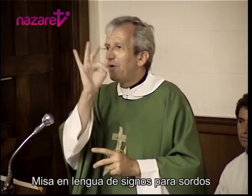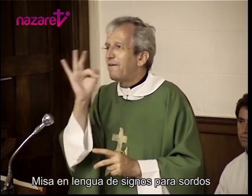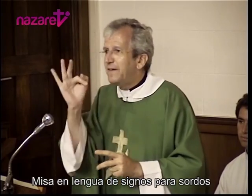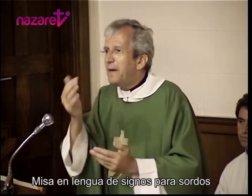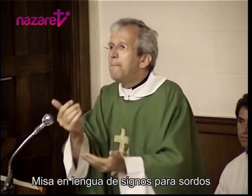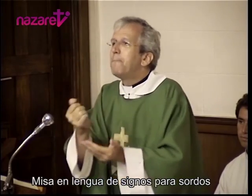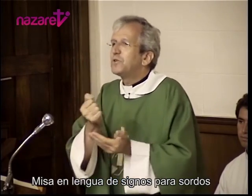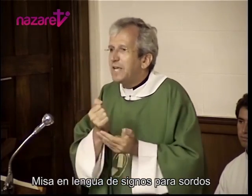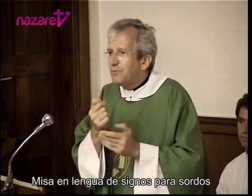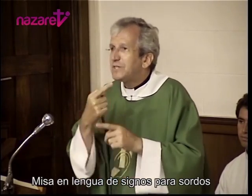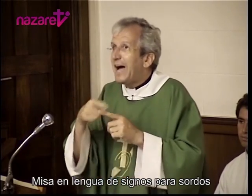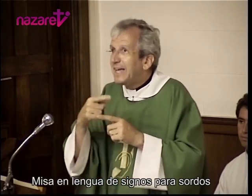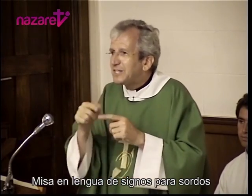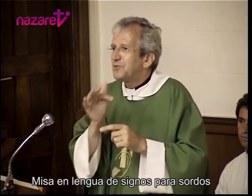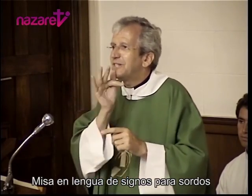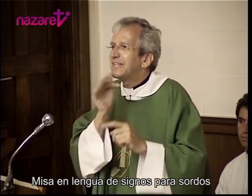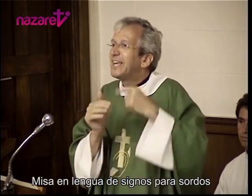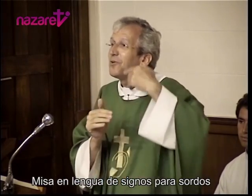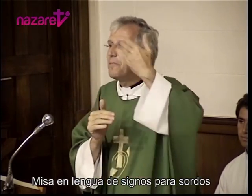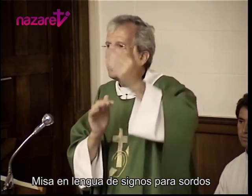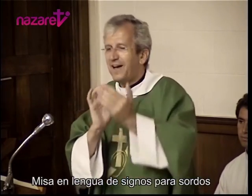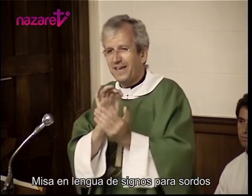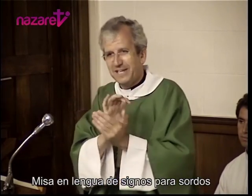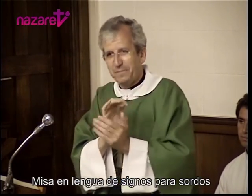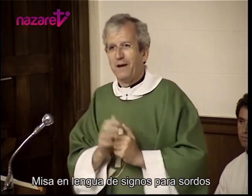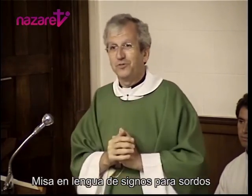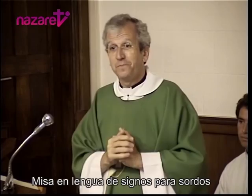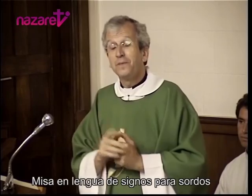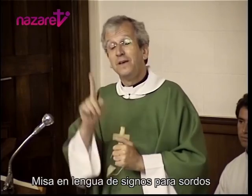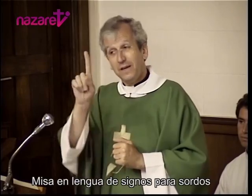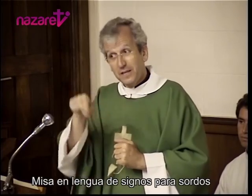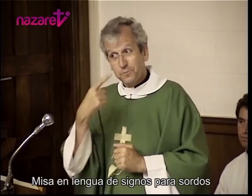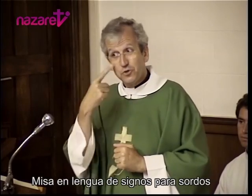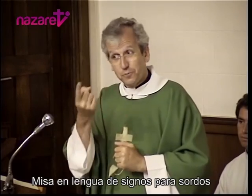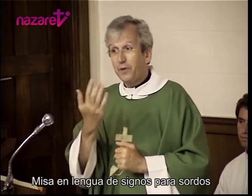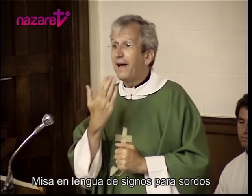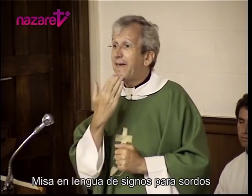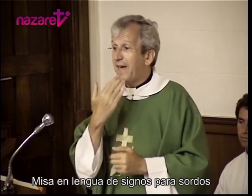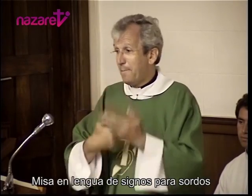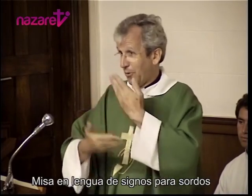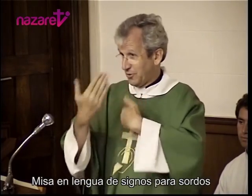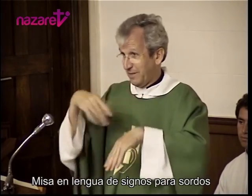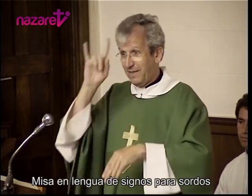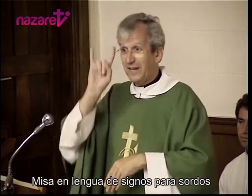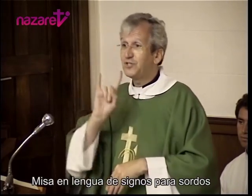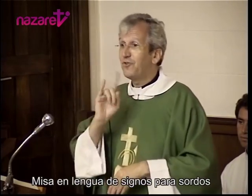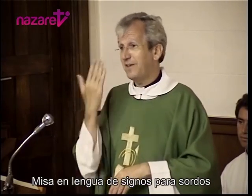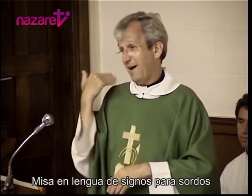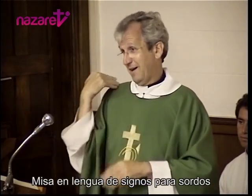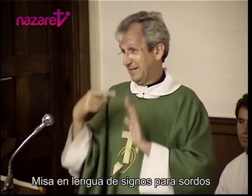fe poseemos aquellas cosas que todavía esperamos. Y después nos pondrá ejemplos de la historia